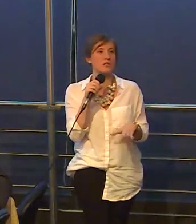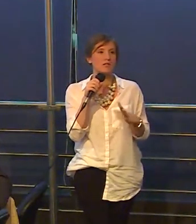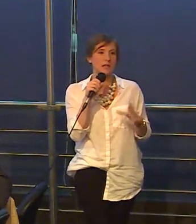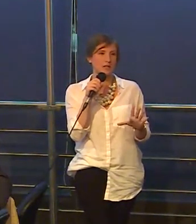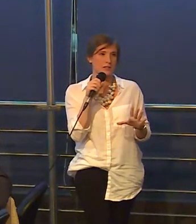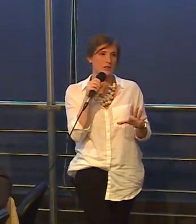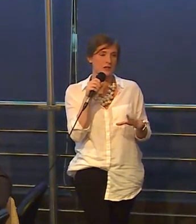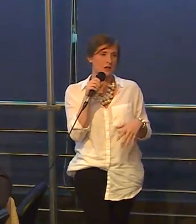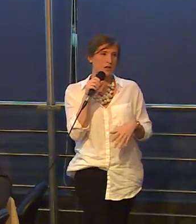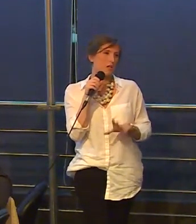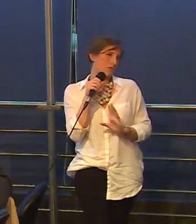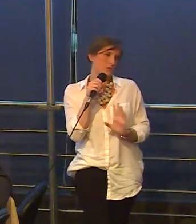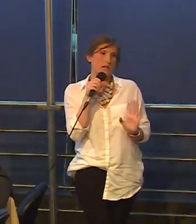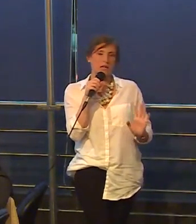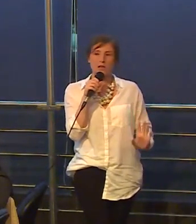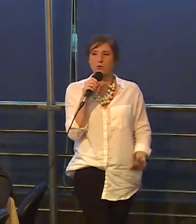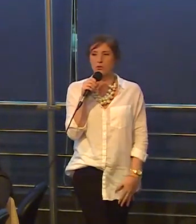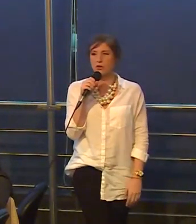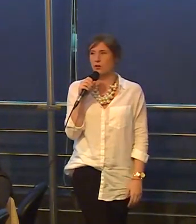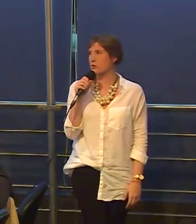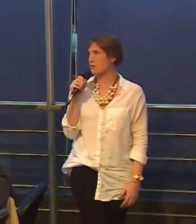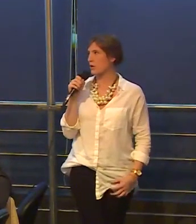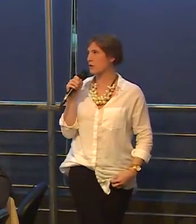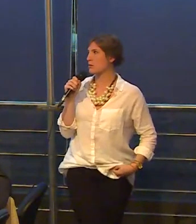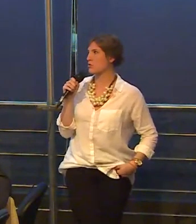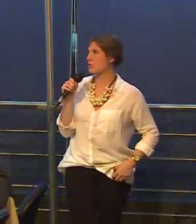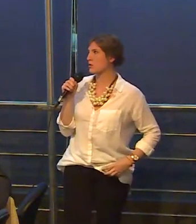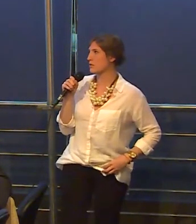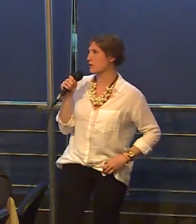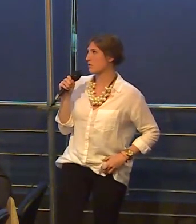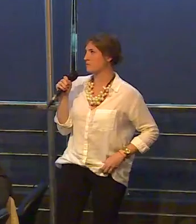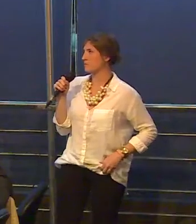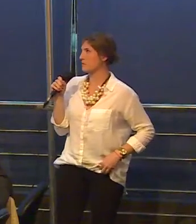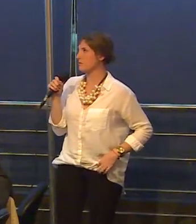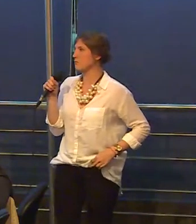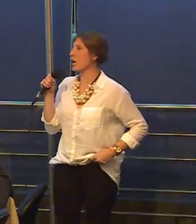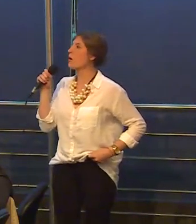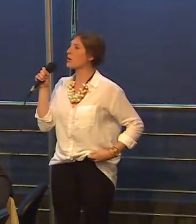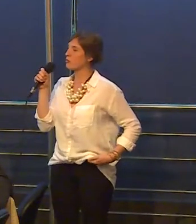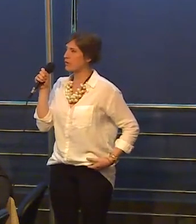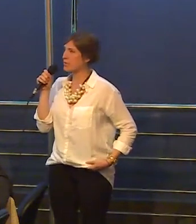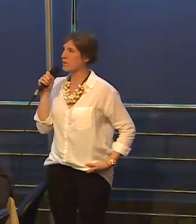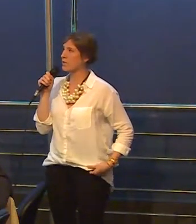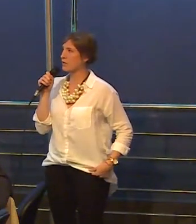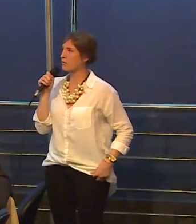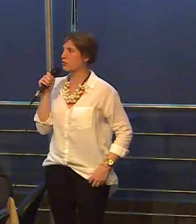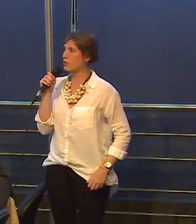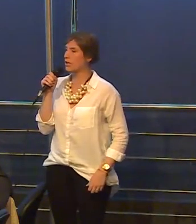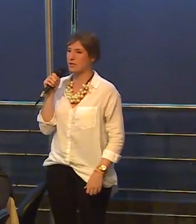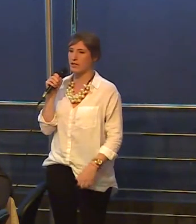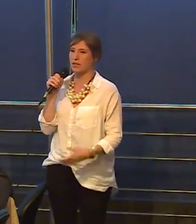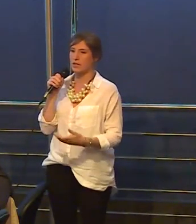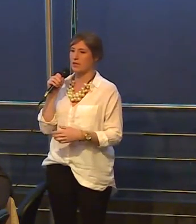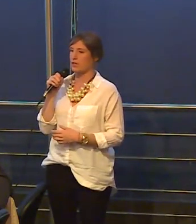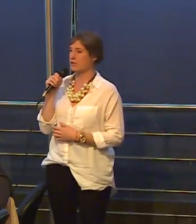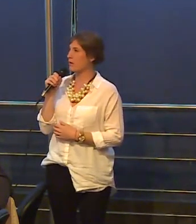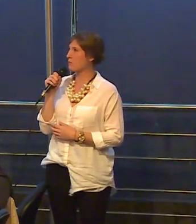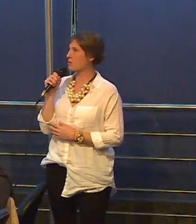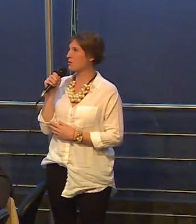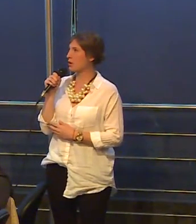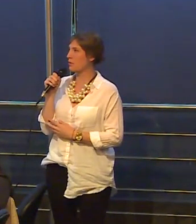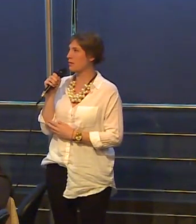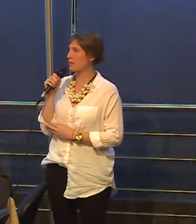de los intereses de cada uno de las personas. Ah, bueno, el que salía en la foto era el que